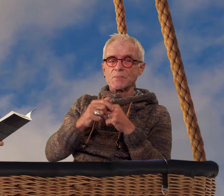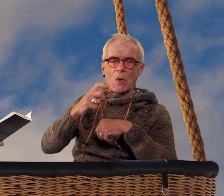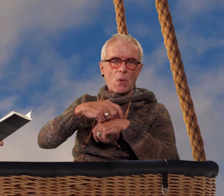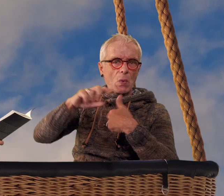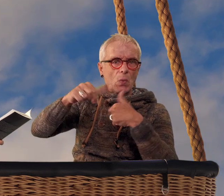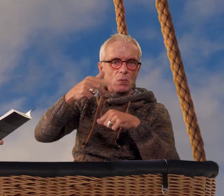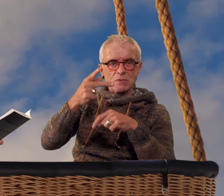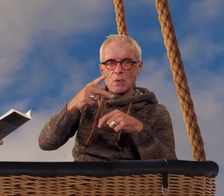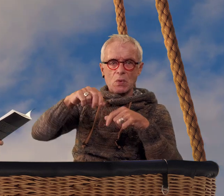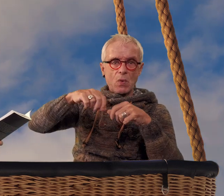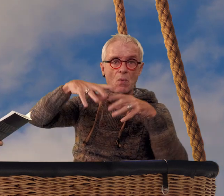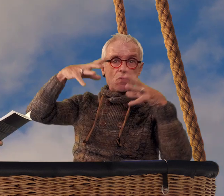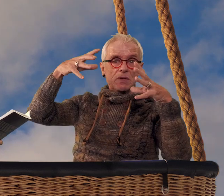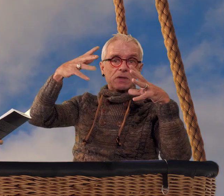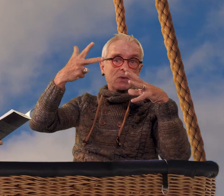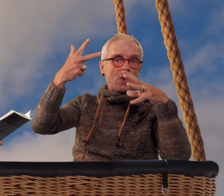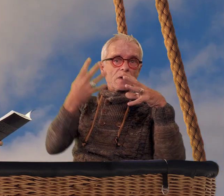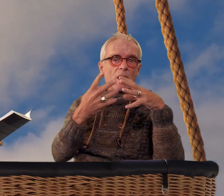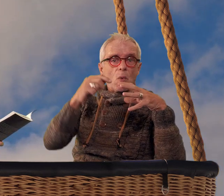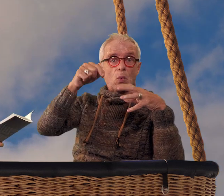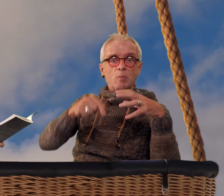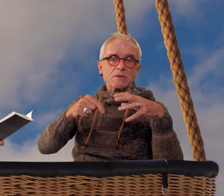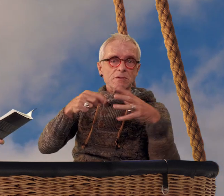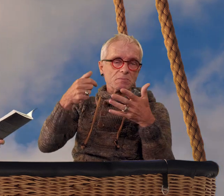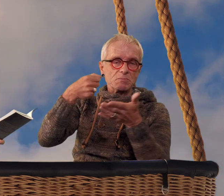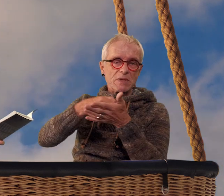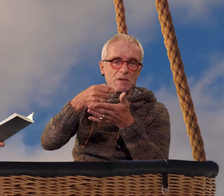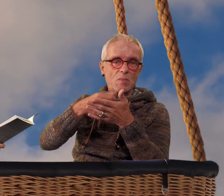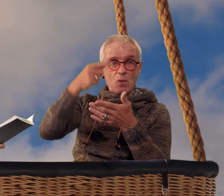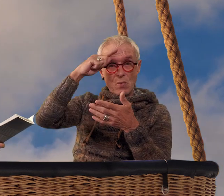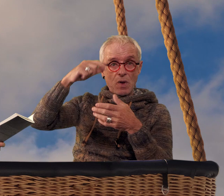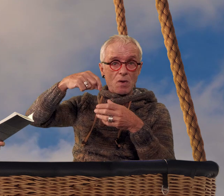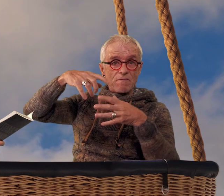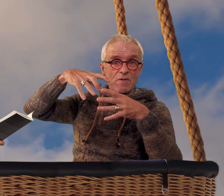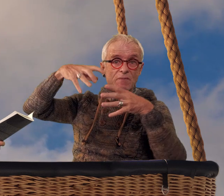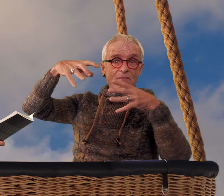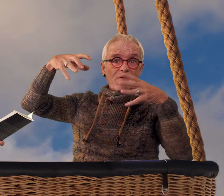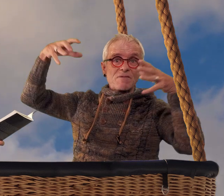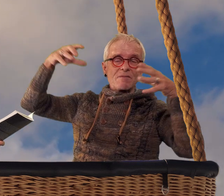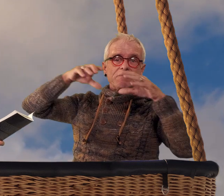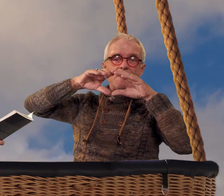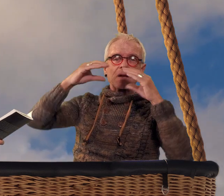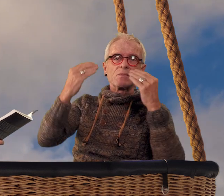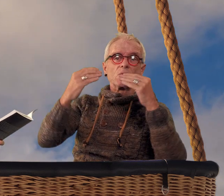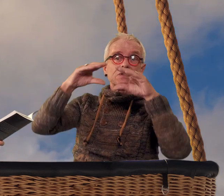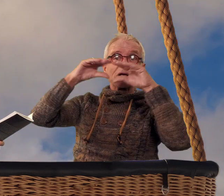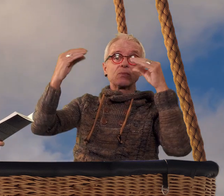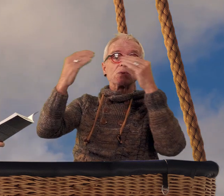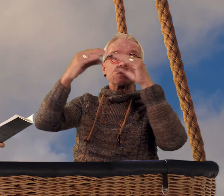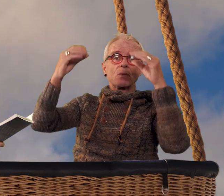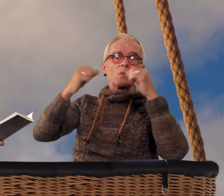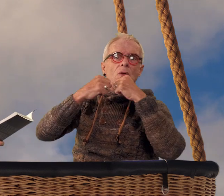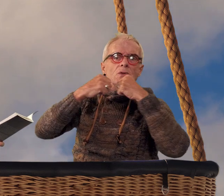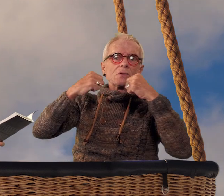ballon était rempli, mais seulement aux trois quarts. Précaution indispensable car, à mesure qu'on s'élève, les couches atmosphériques diminuent de